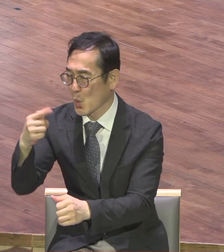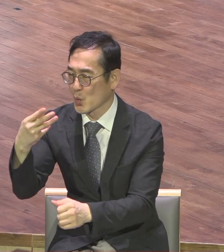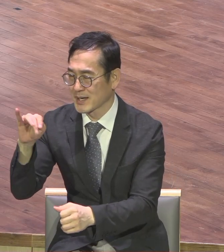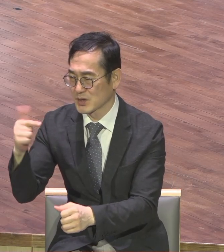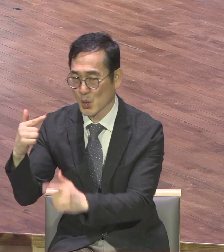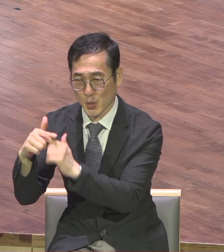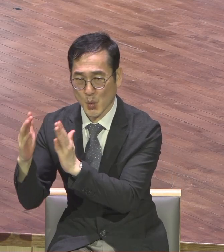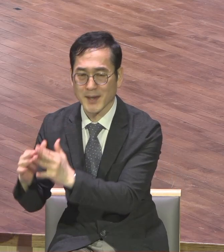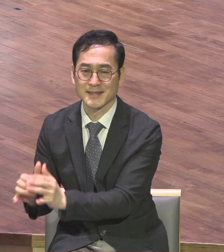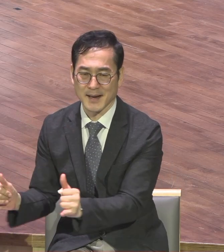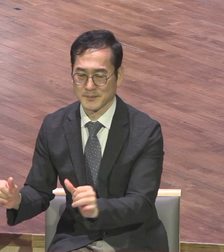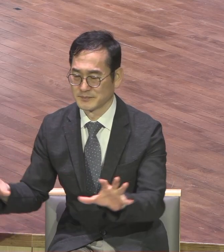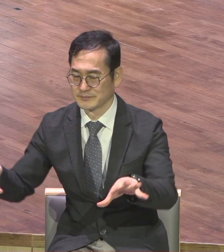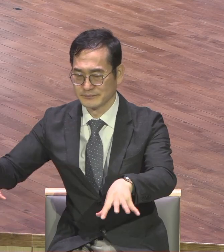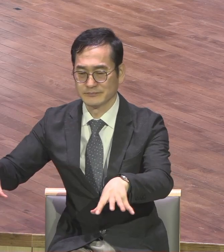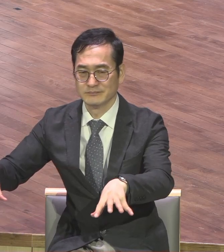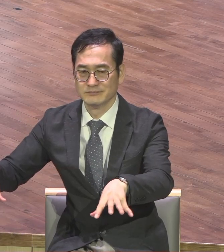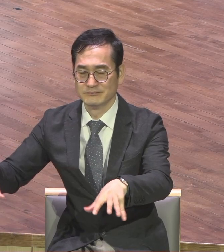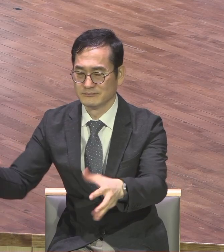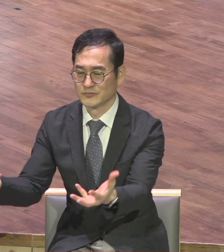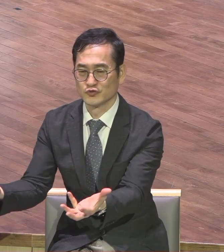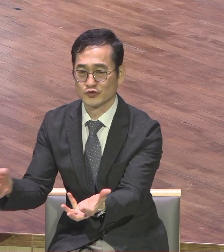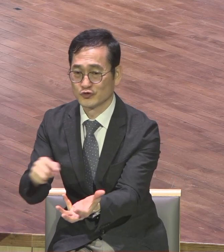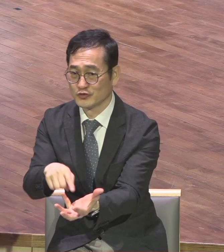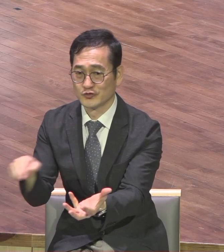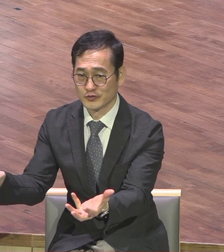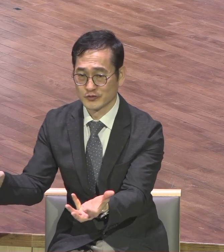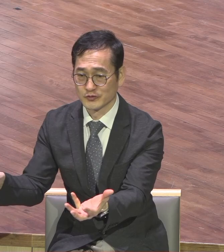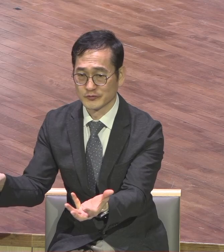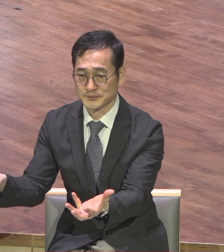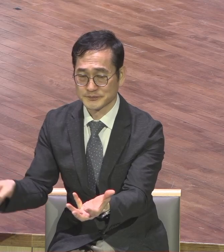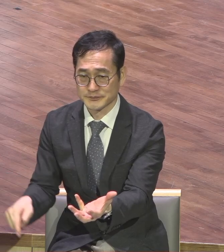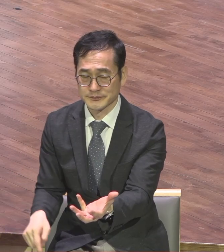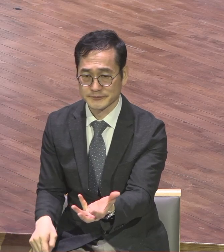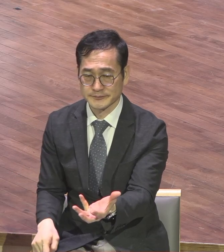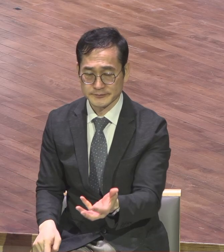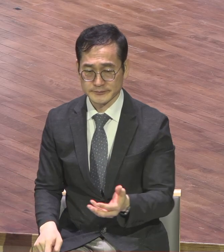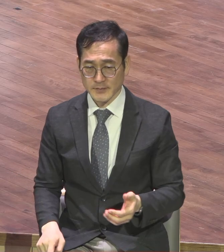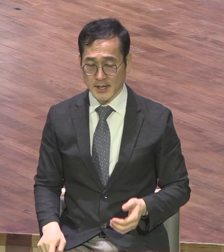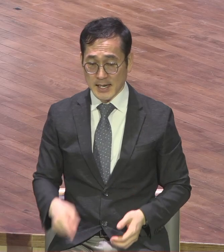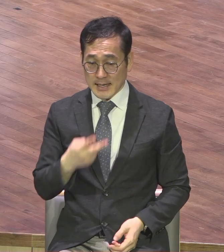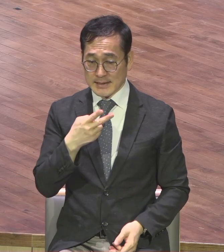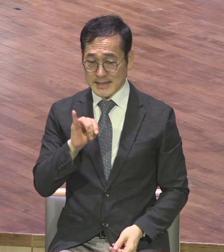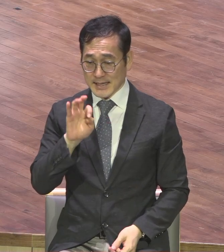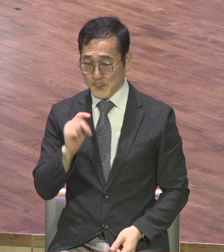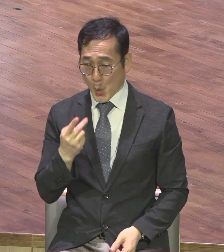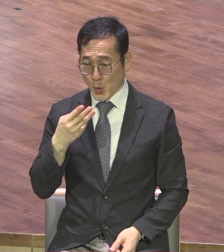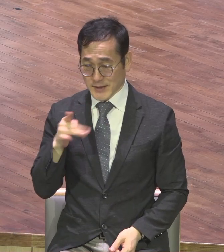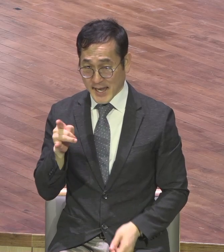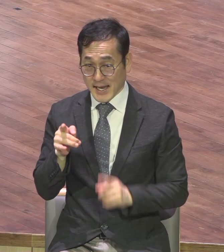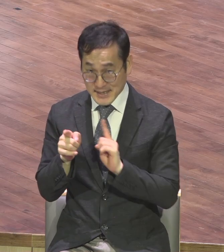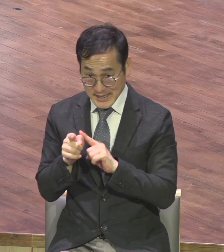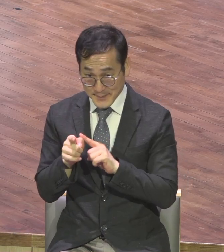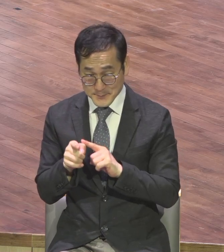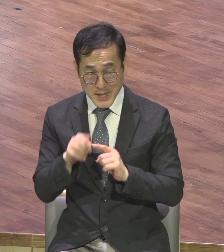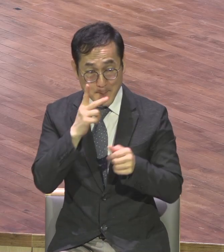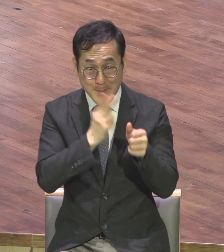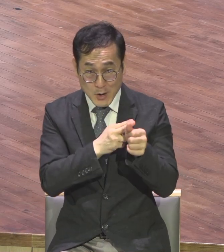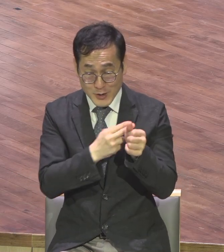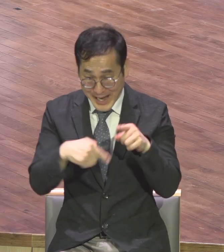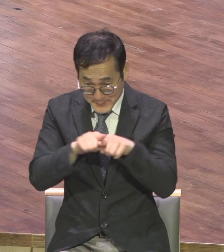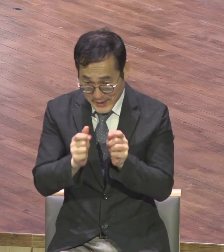여러분들이 잘 아는 디모데와 이 가이오가 등장합니다. 디모데는 바울의 믿음의 아들로